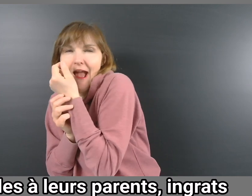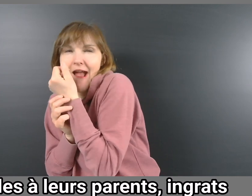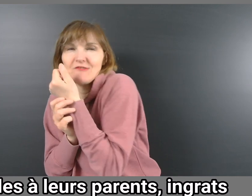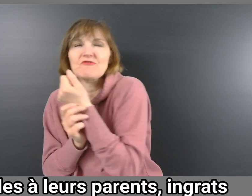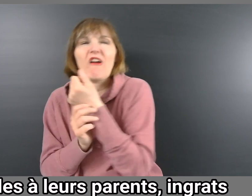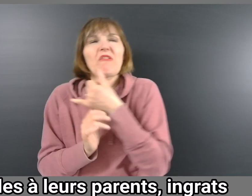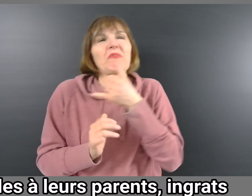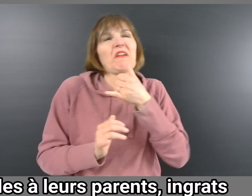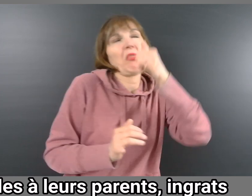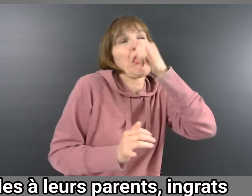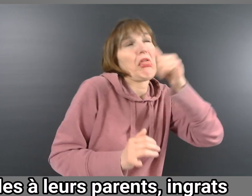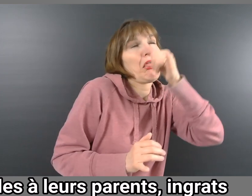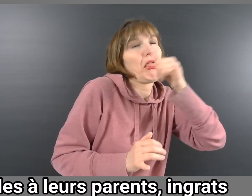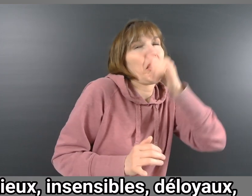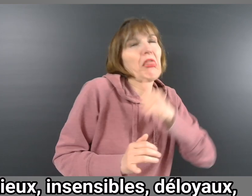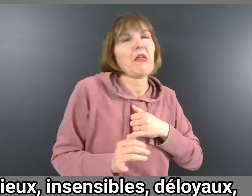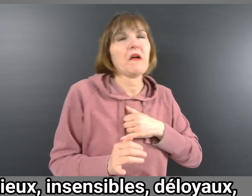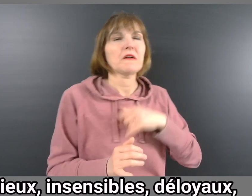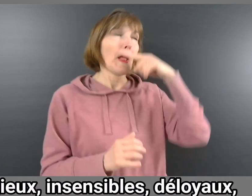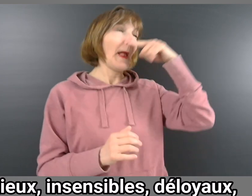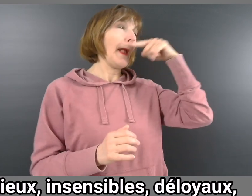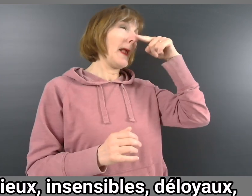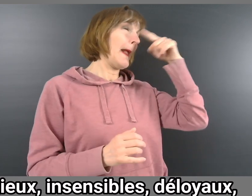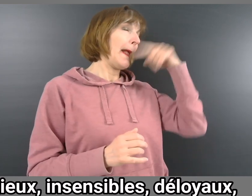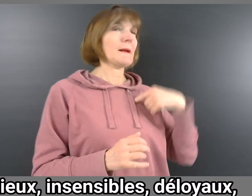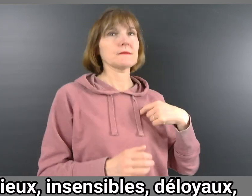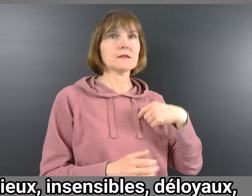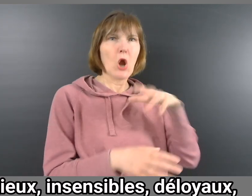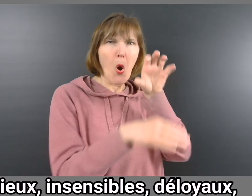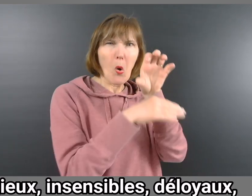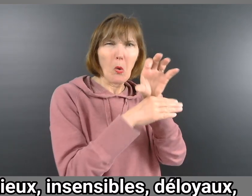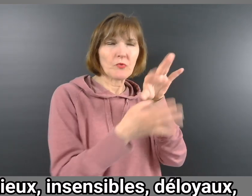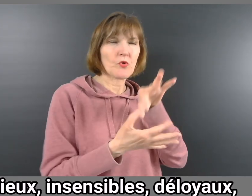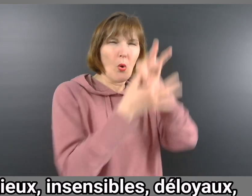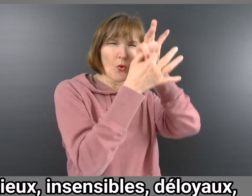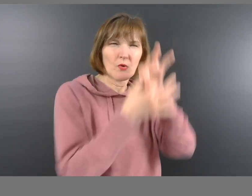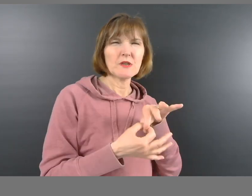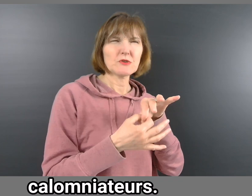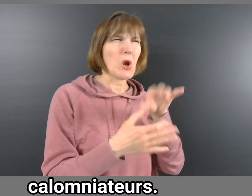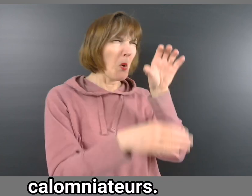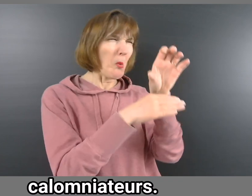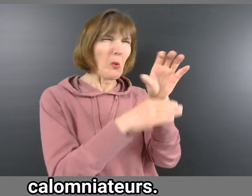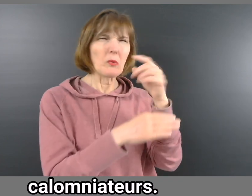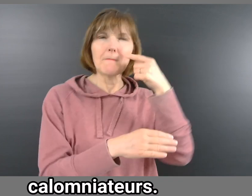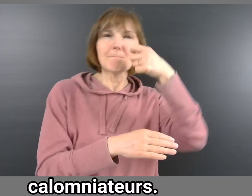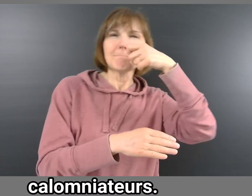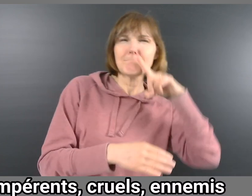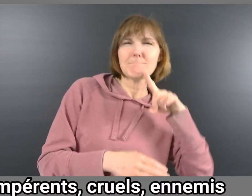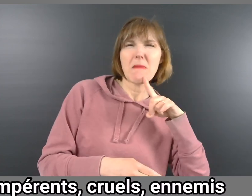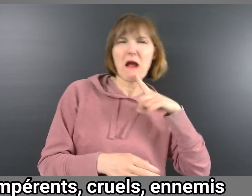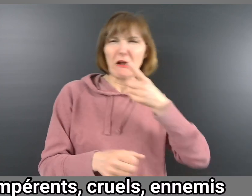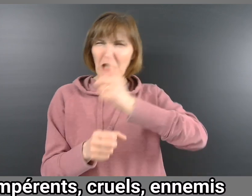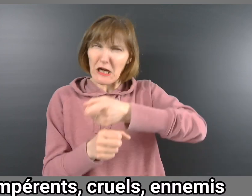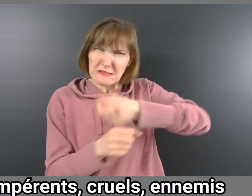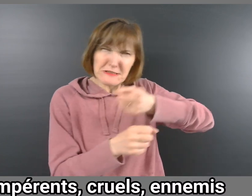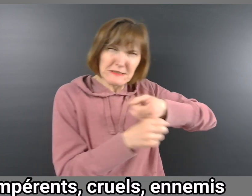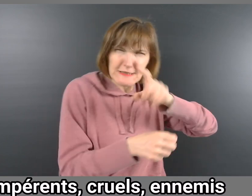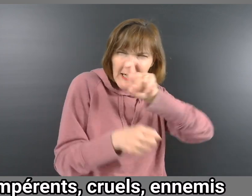parents, ingrats, irreligieux, insensibles, déloyaux, calomniateurs, intempérants,